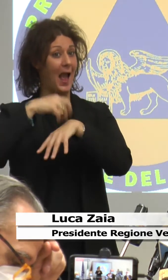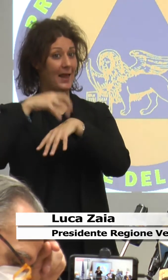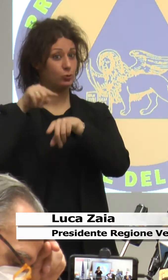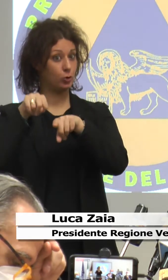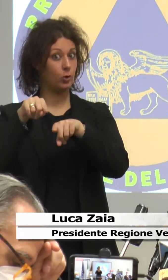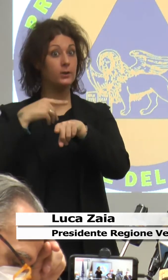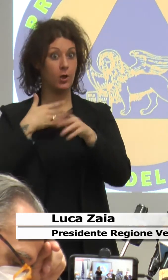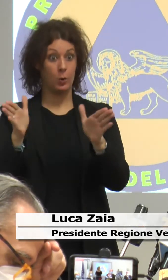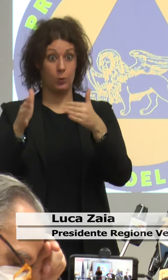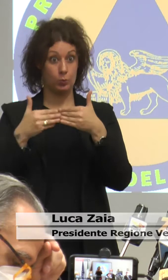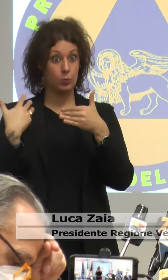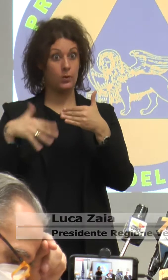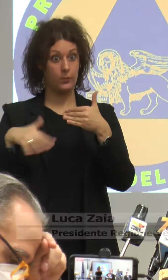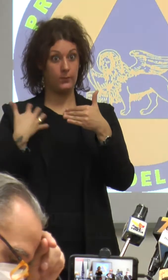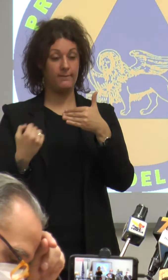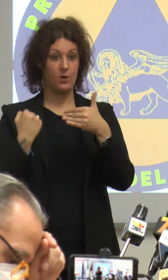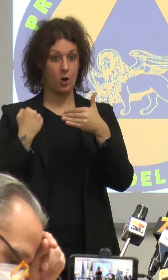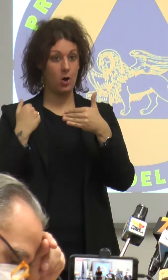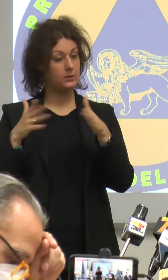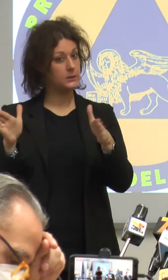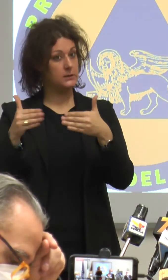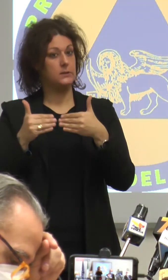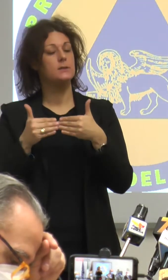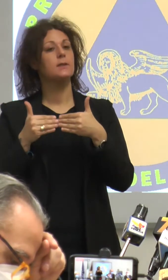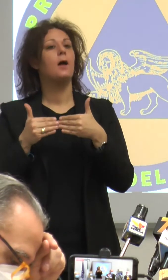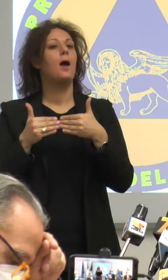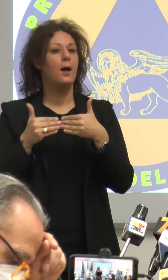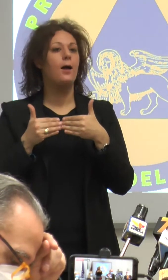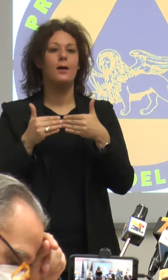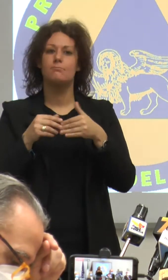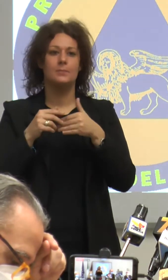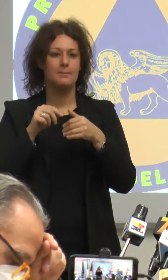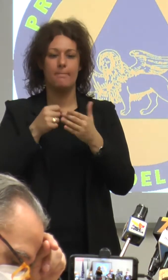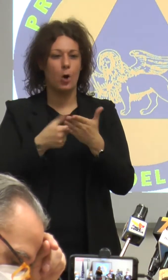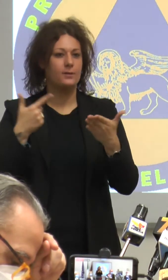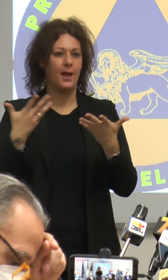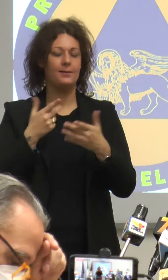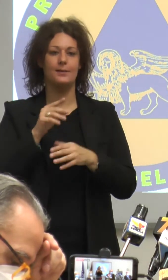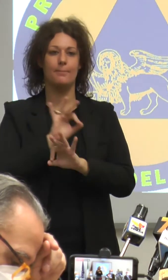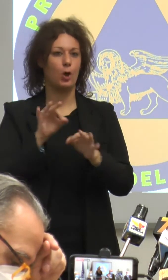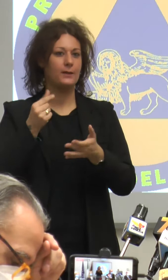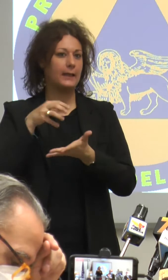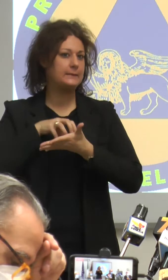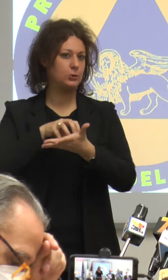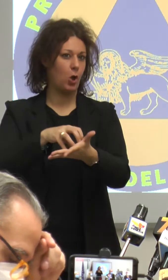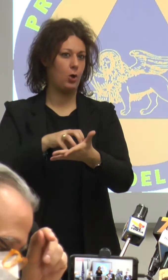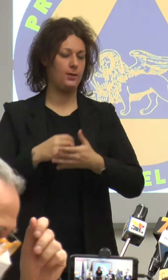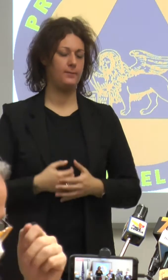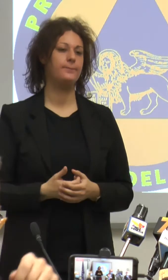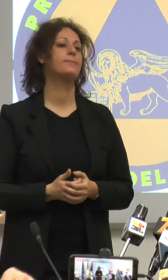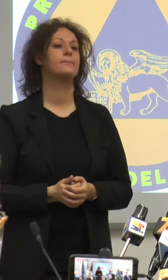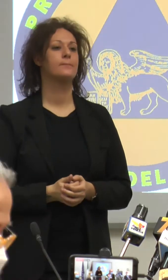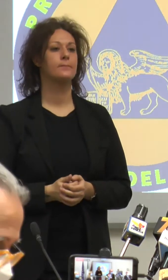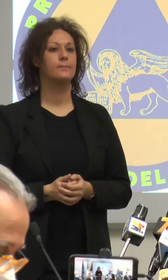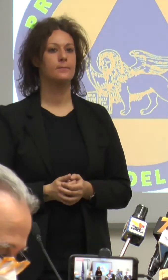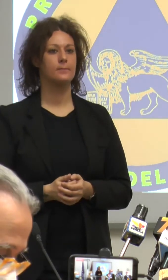pesanti e quindi è fondamentale che ci siano i ristori. Io capisco che è difficile trovare